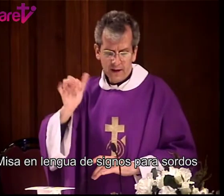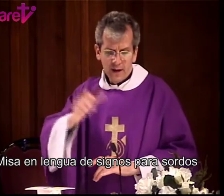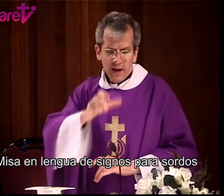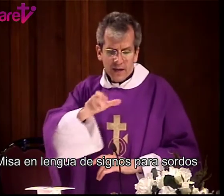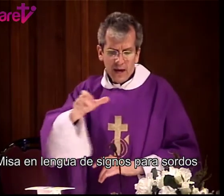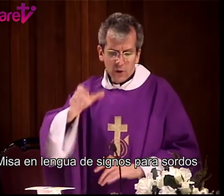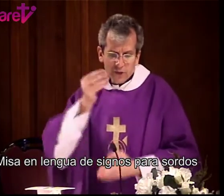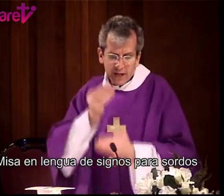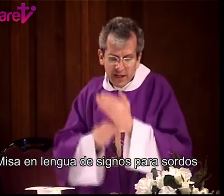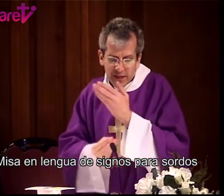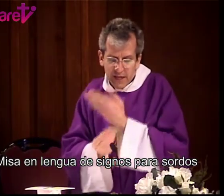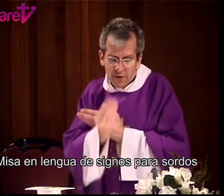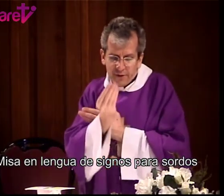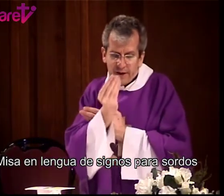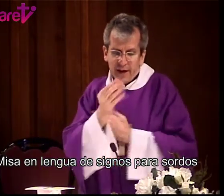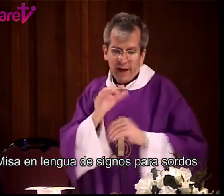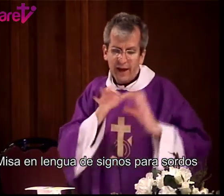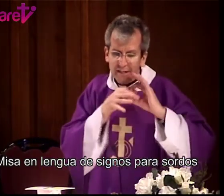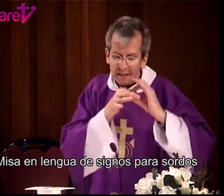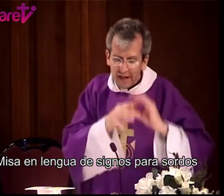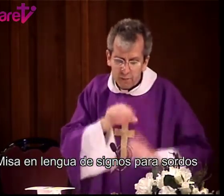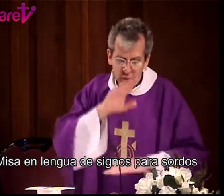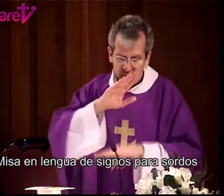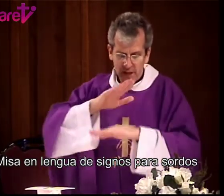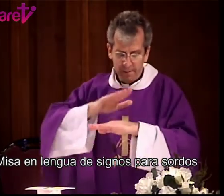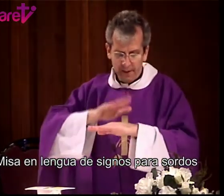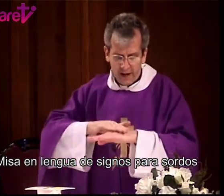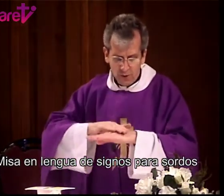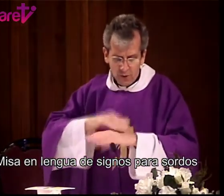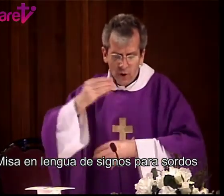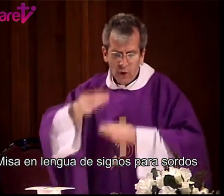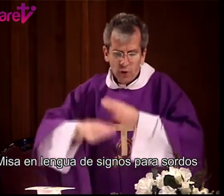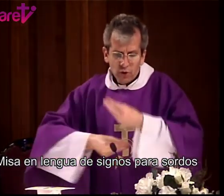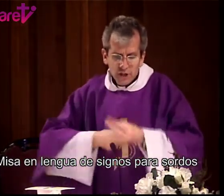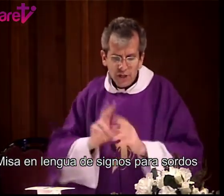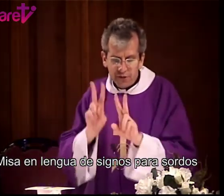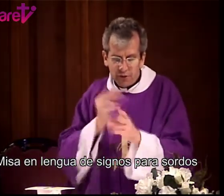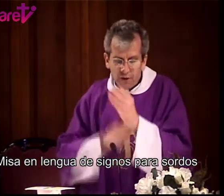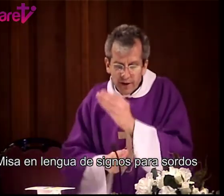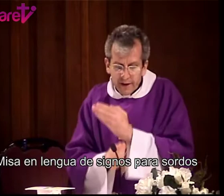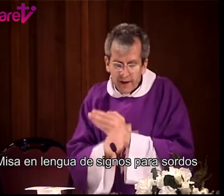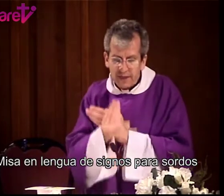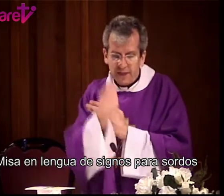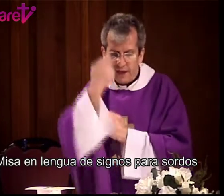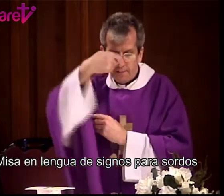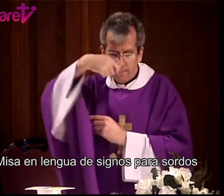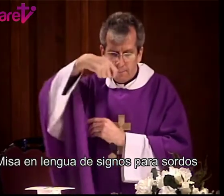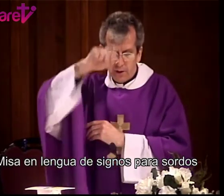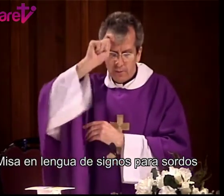Y a los que nacieron esclavos del pecado, los hizo renacer por el